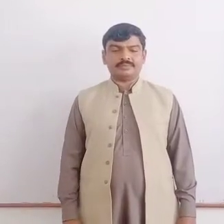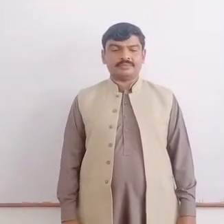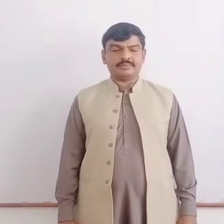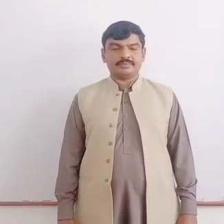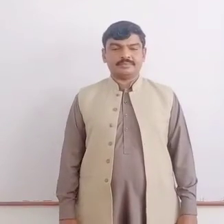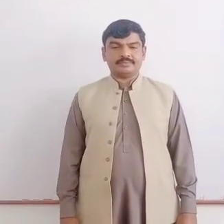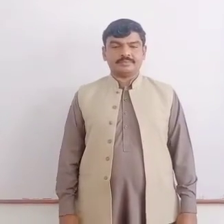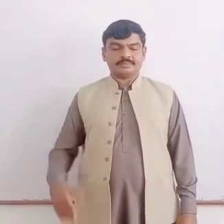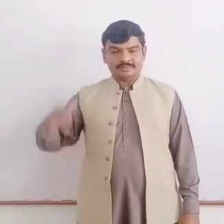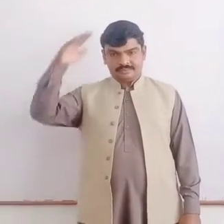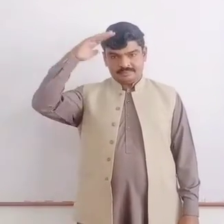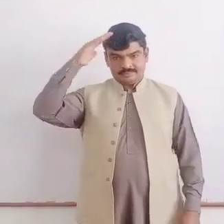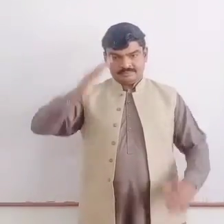खलीफा,